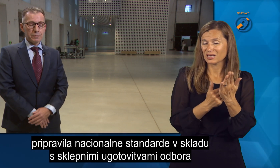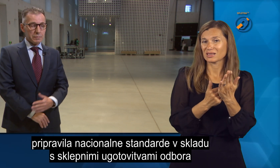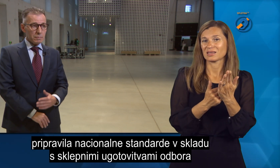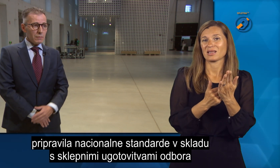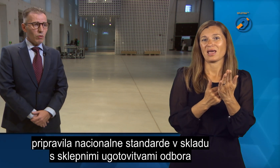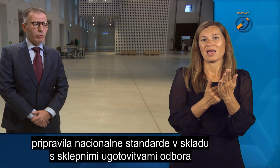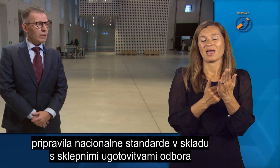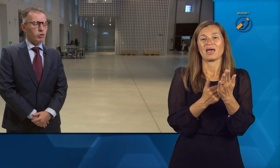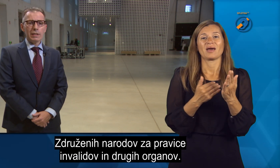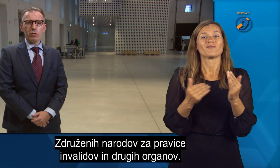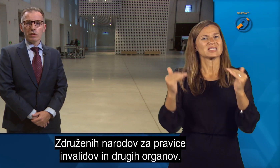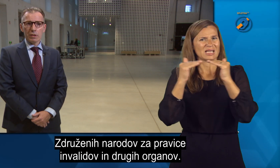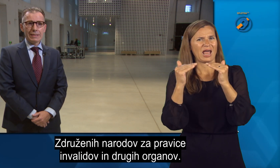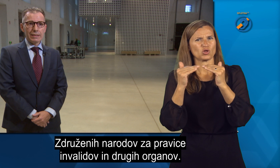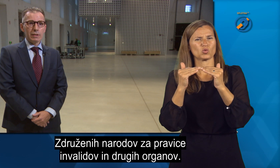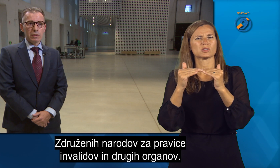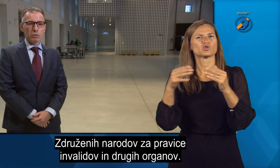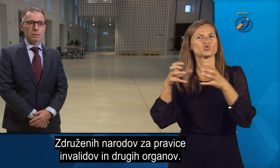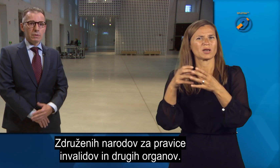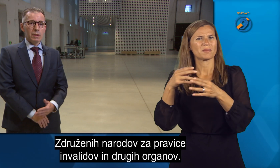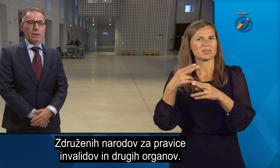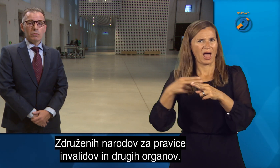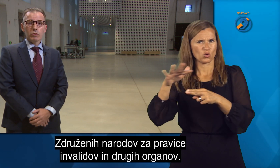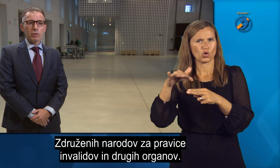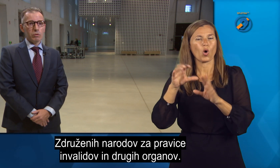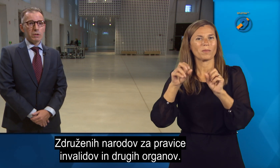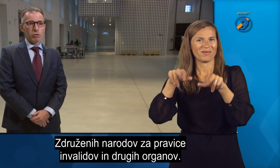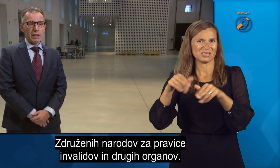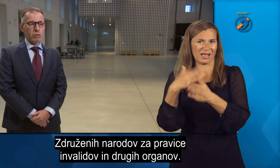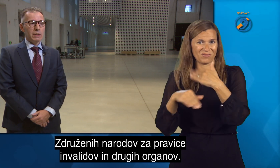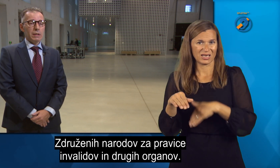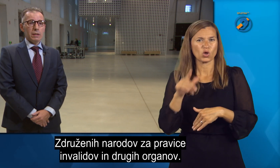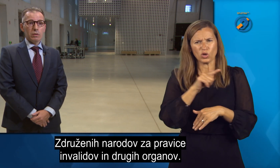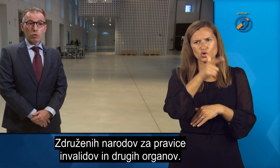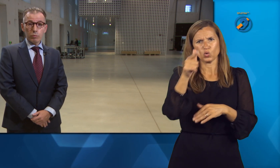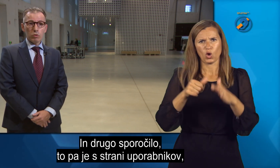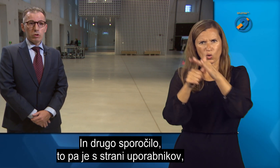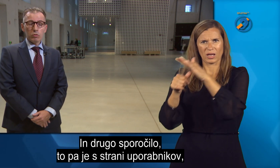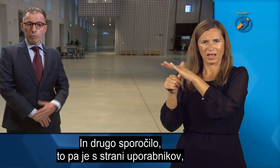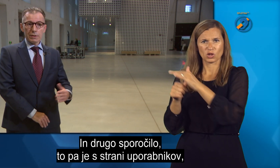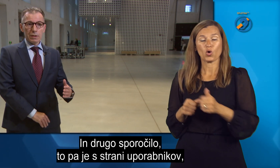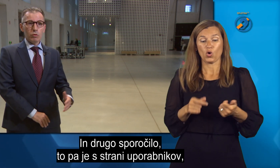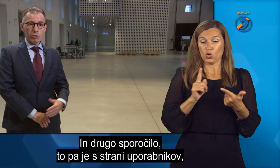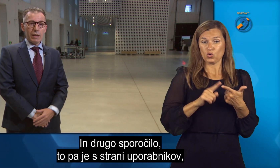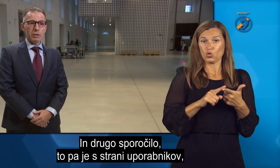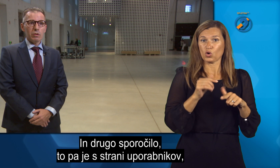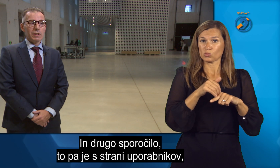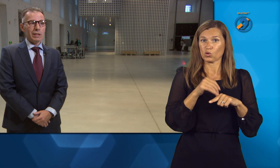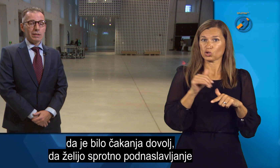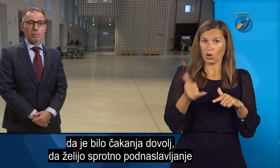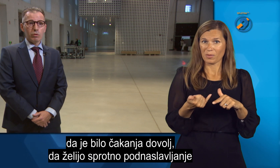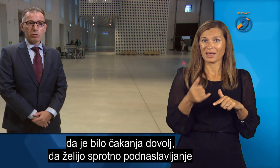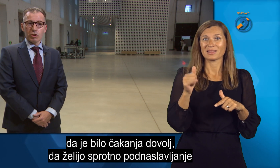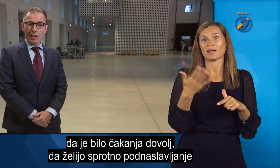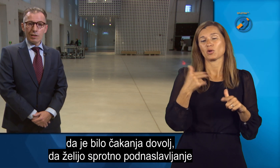ugotovitvami Odbora Združenih narodov za pravice invalidov in drugih organov. In drugo sporočilo, to pa strani uporabnikov,